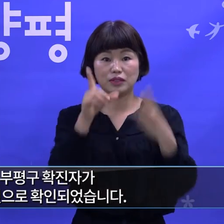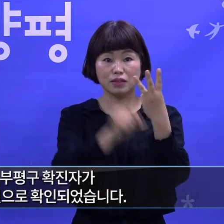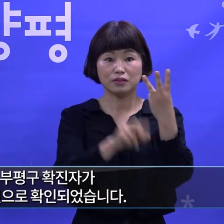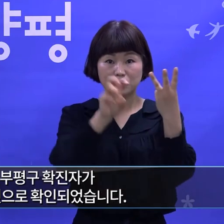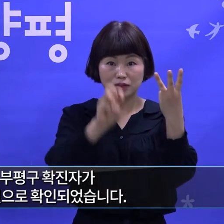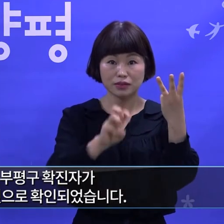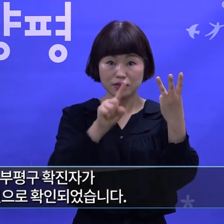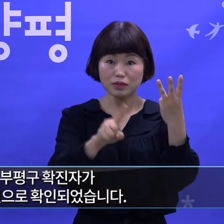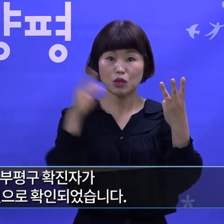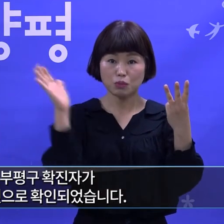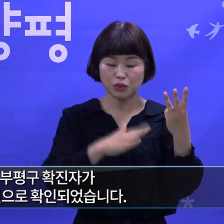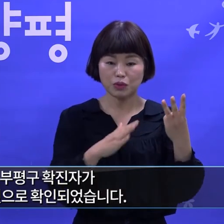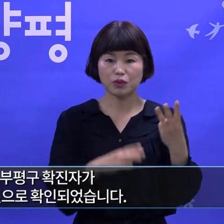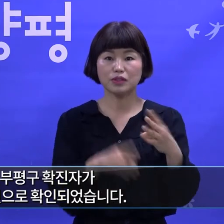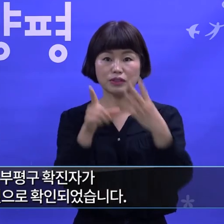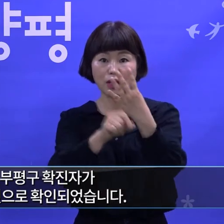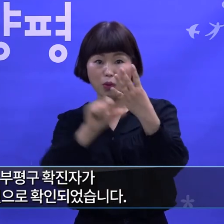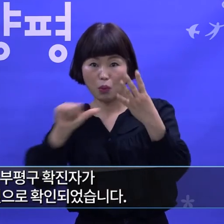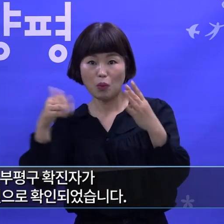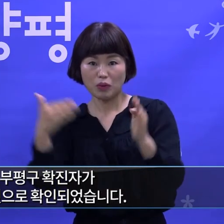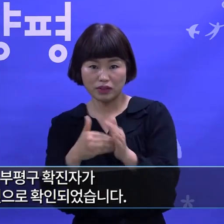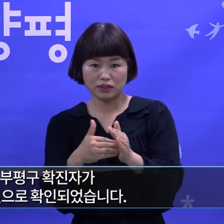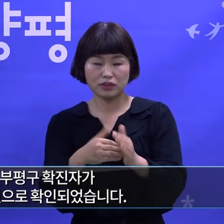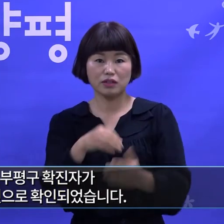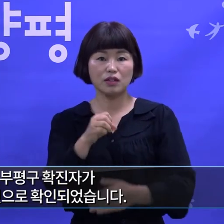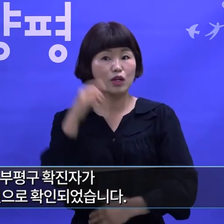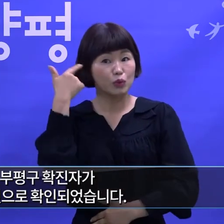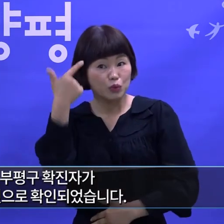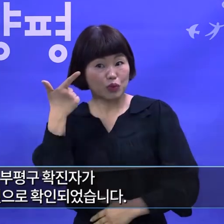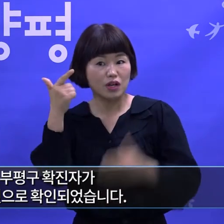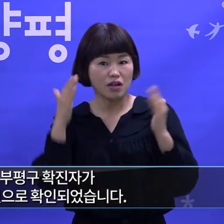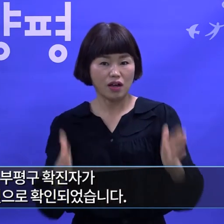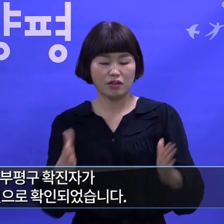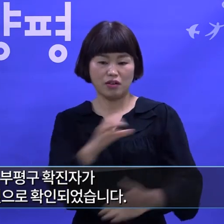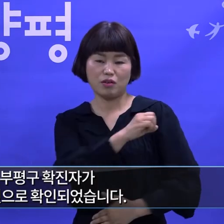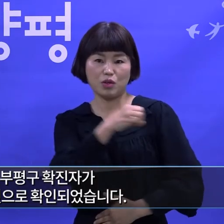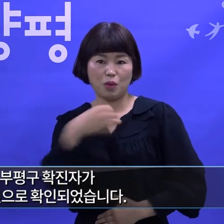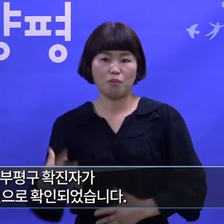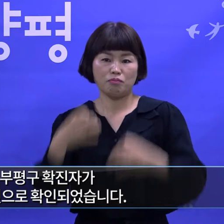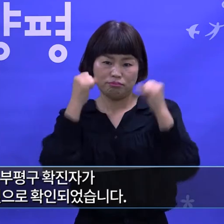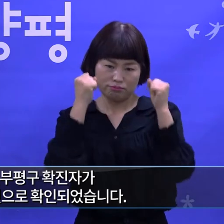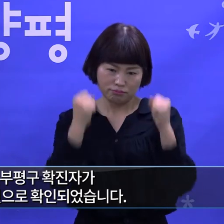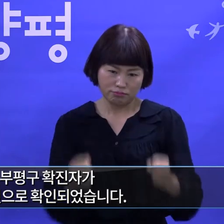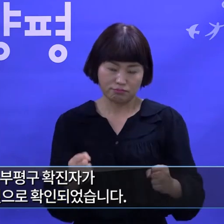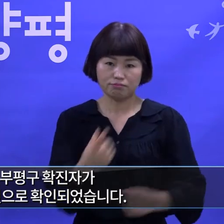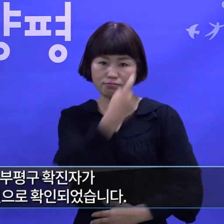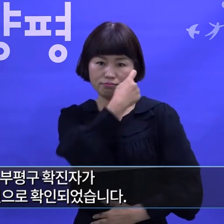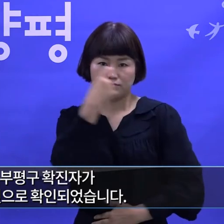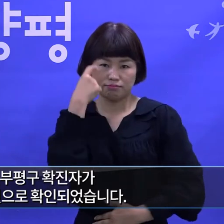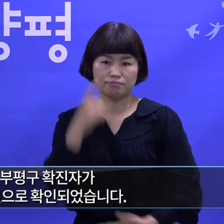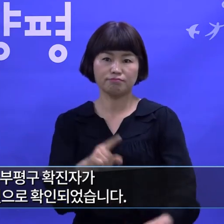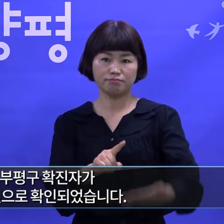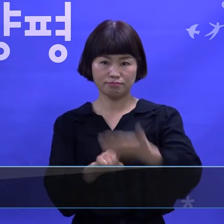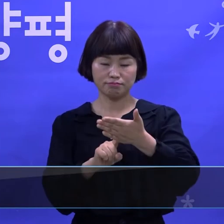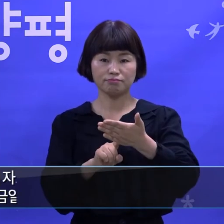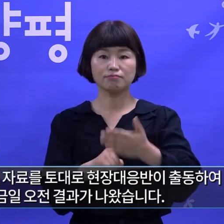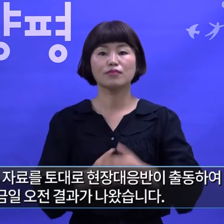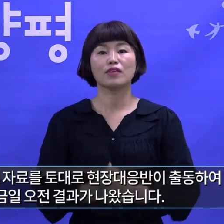31일부터 4월 5일까지 약 6일간 머문 곳으로 확인되었습니다.